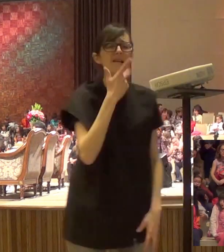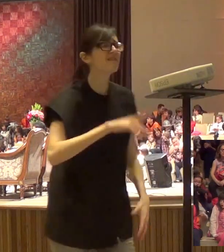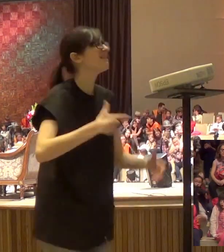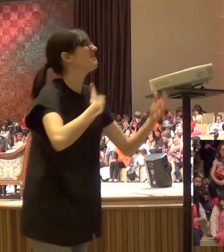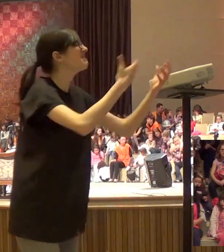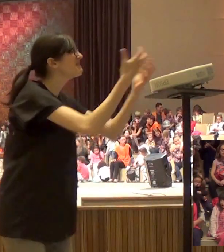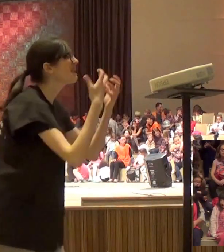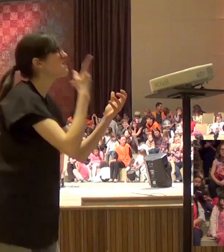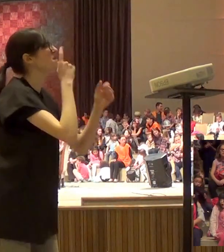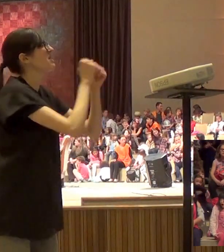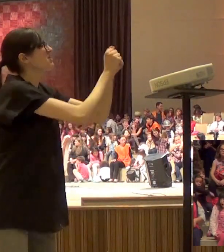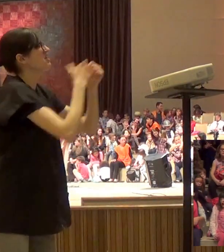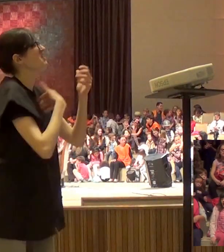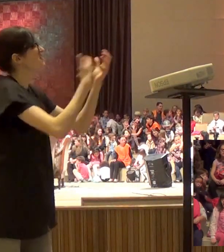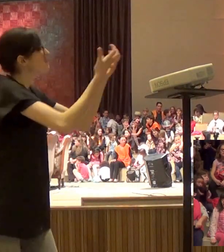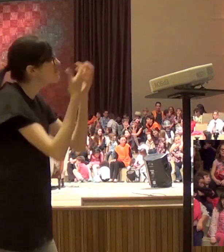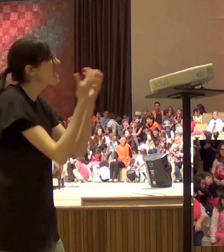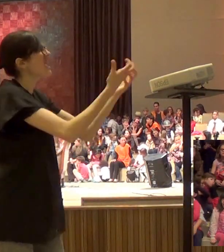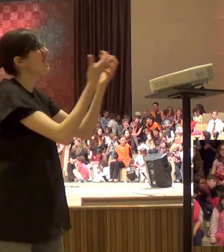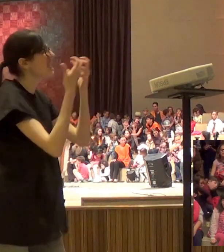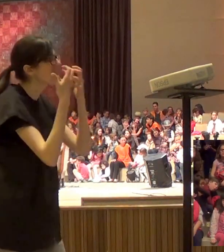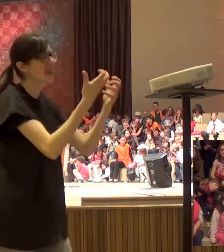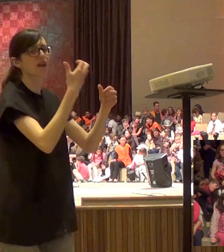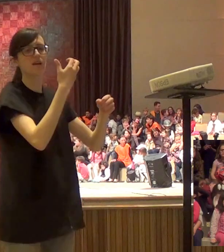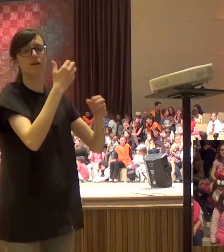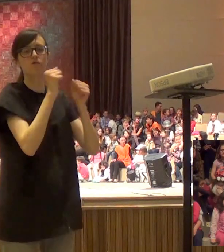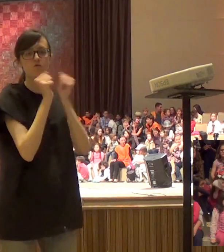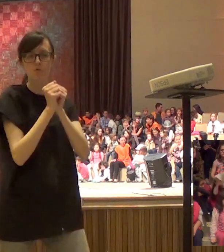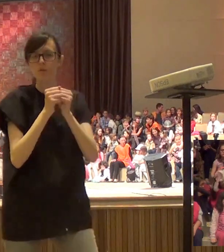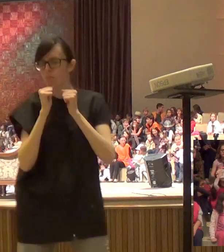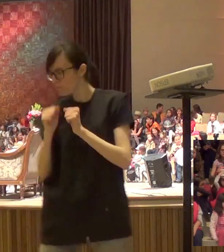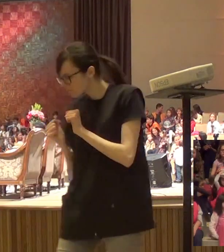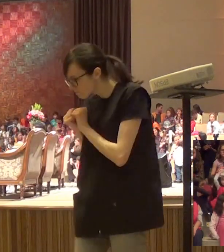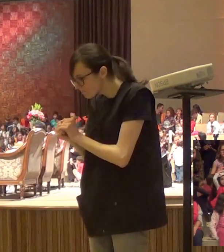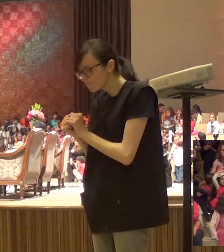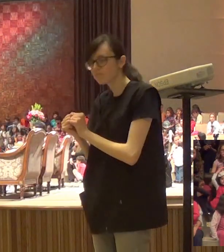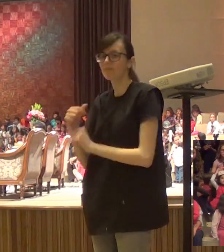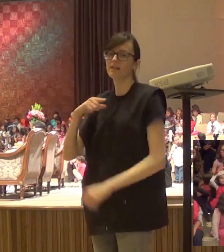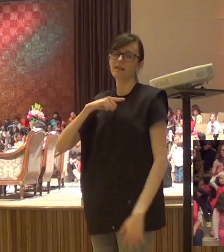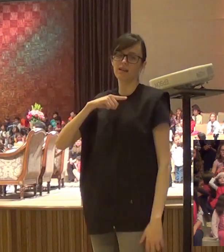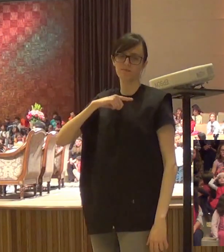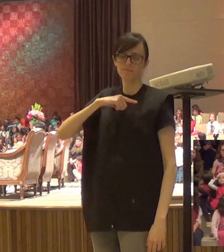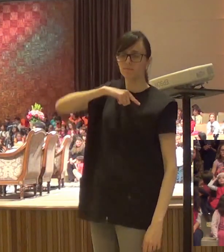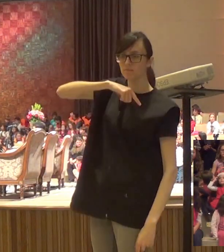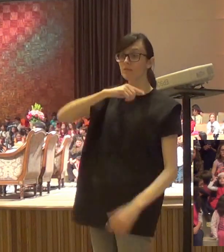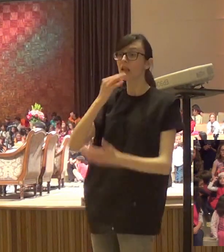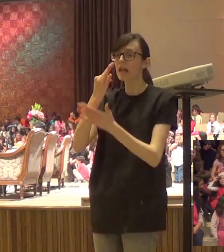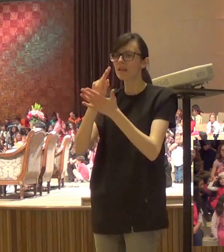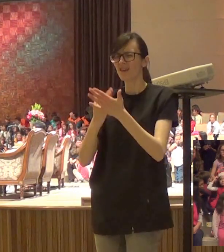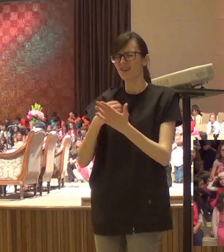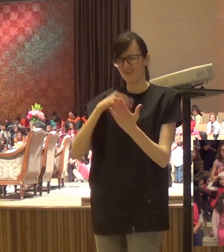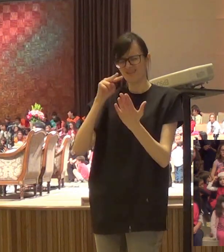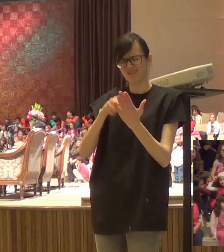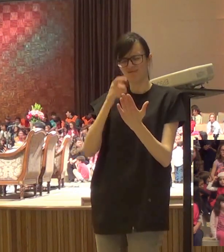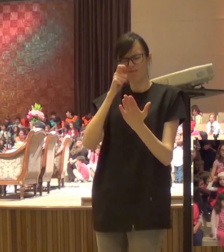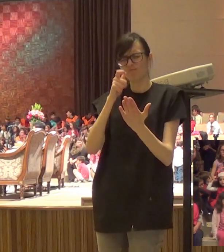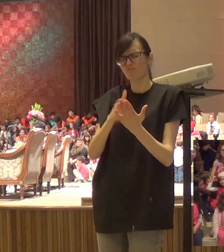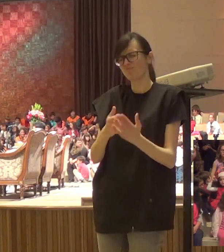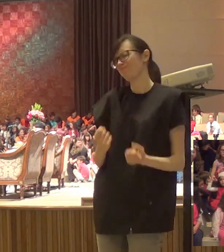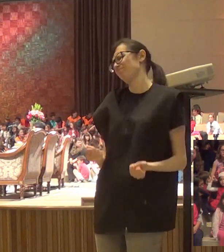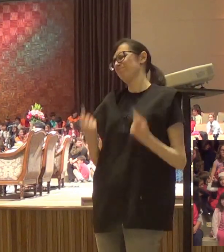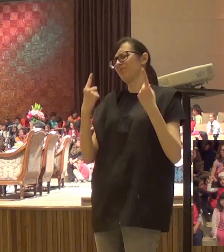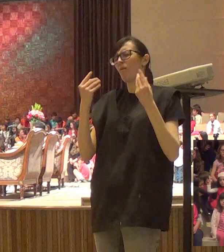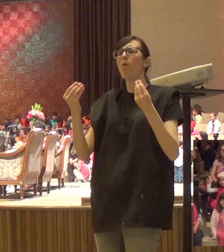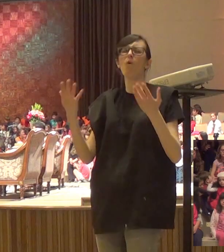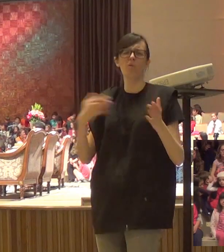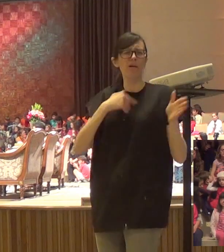que os corações dos seus pais sejam transformados e que se voltem para seus filhos e filhas. Esse